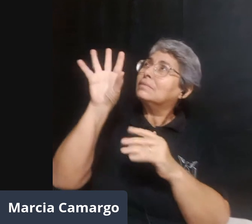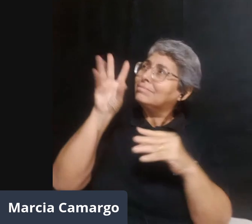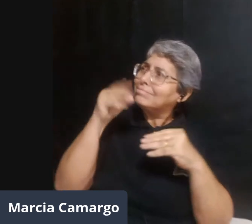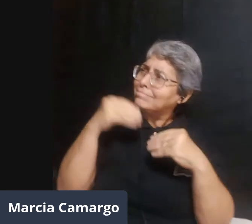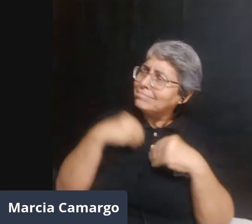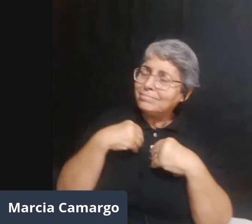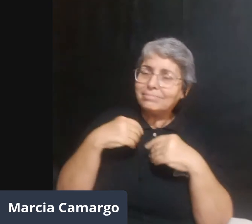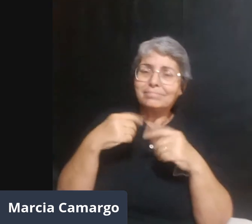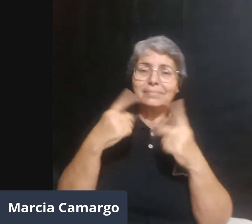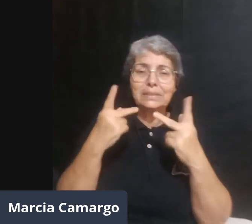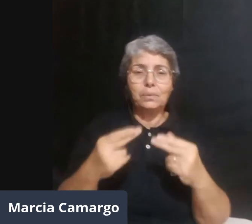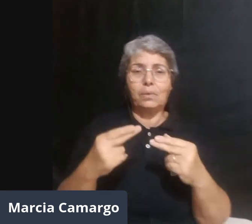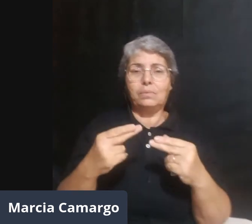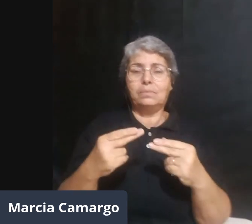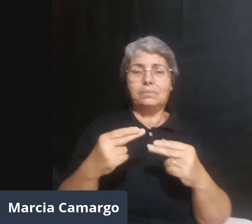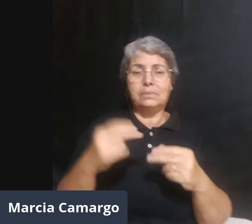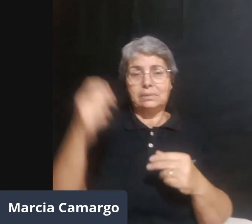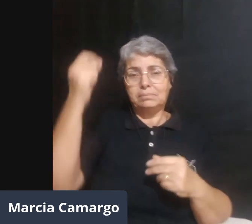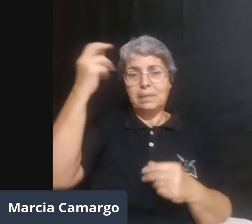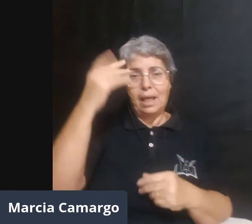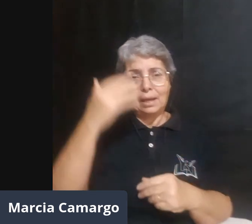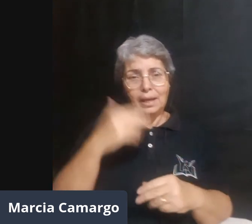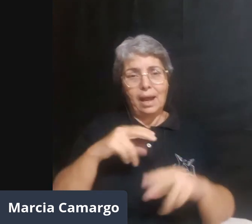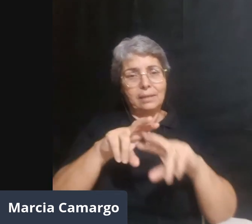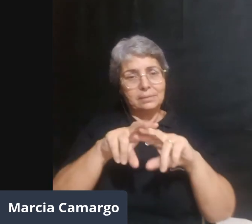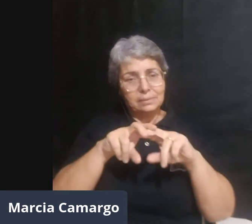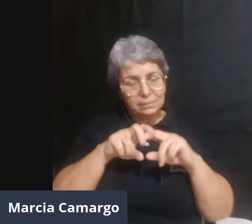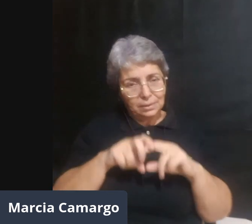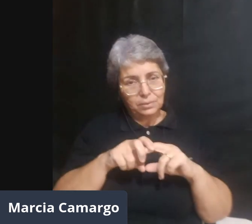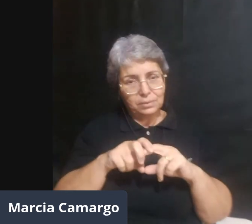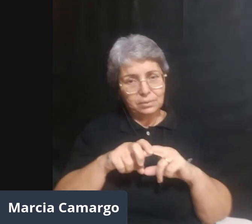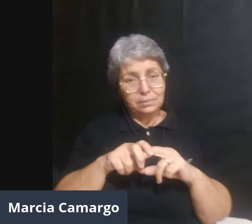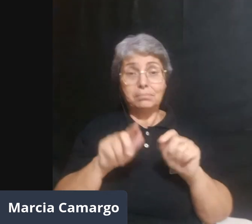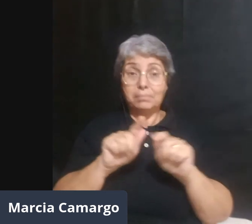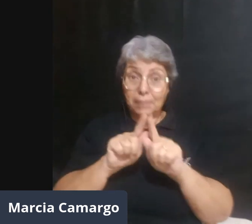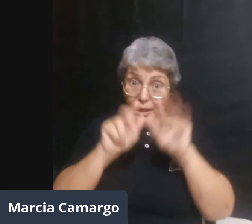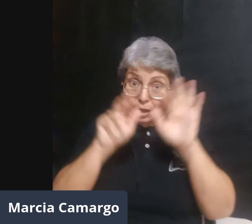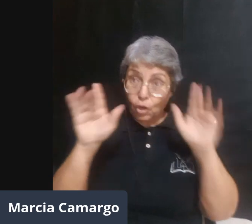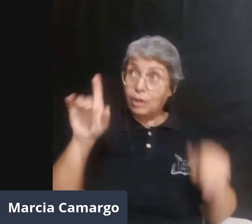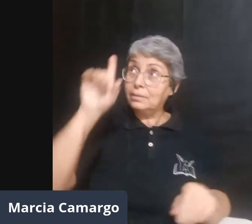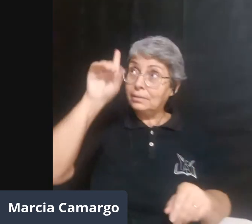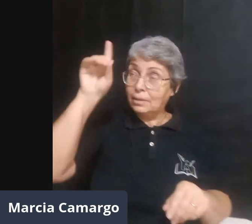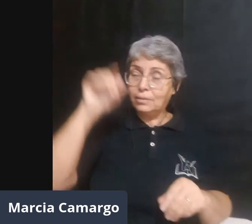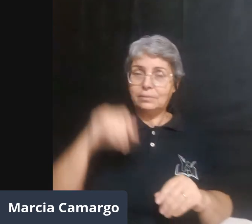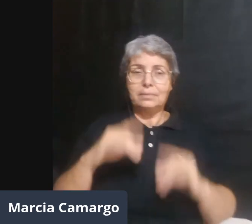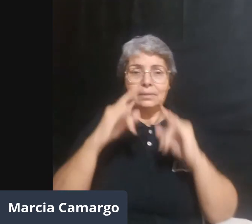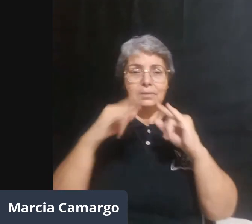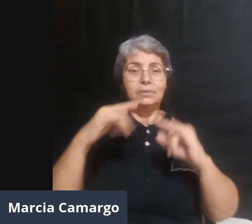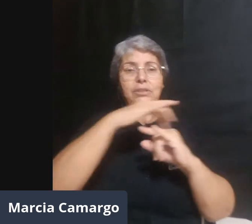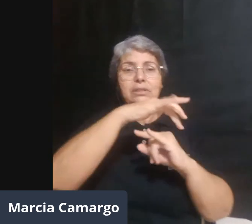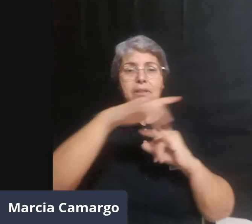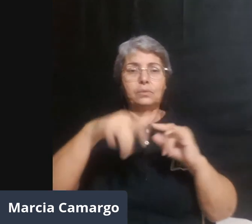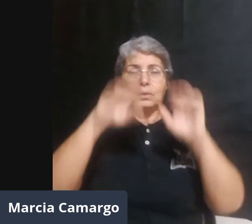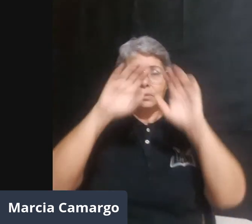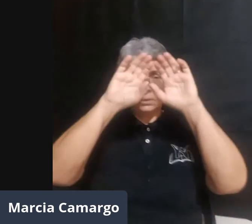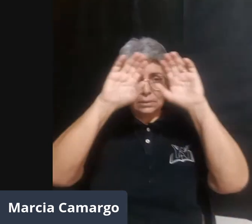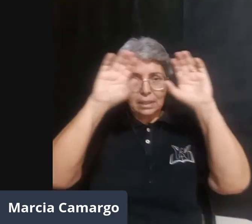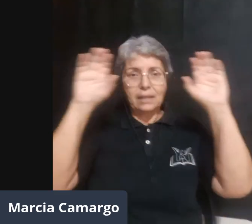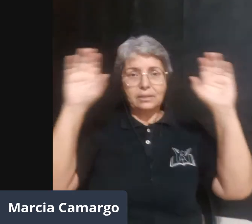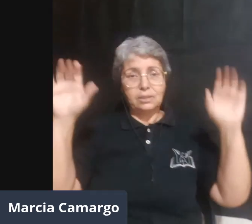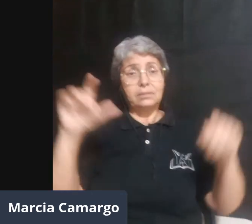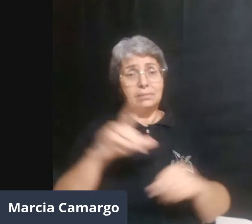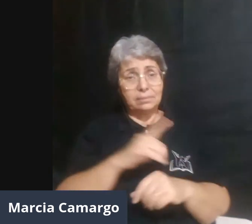a glória de Deus. Esse é o resultado prático da limpeza do santuário celestial. Ali, nosso Redentor e